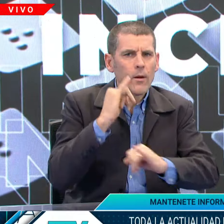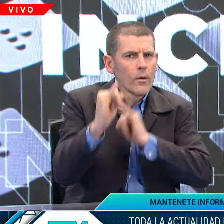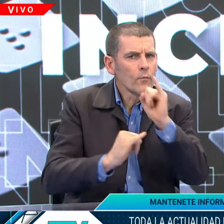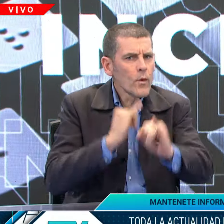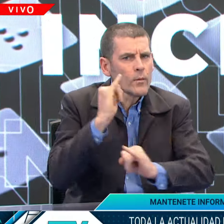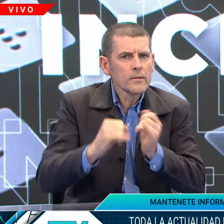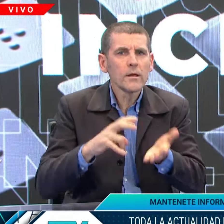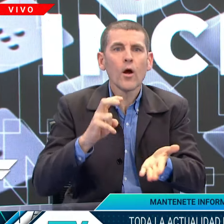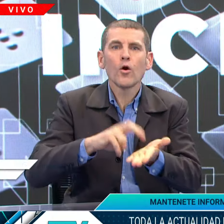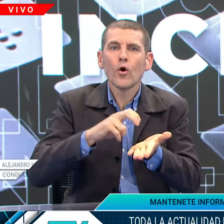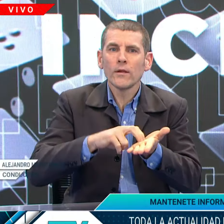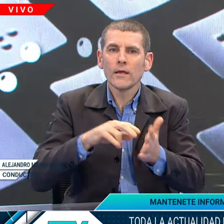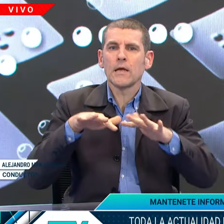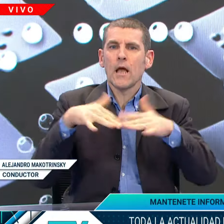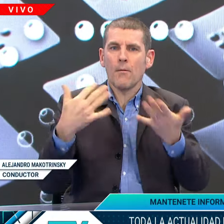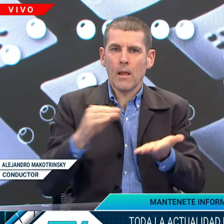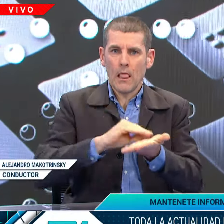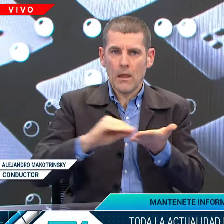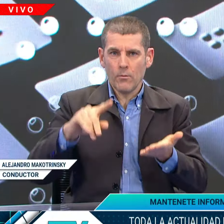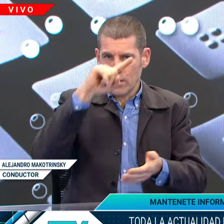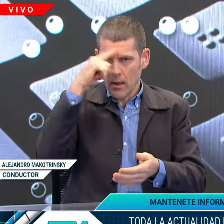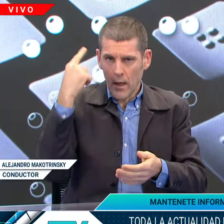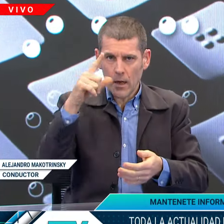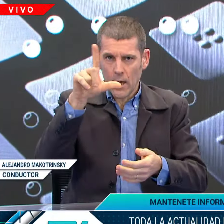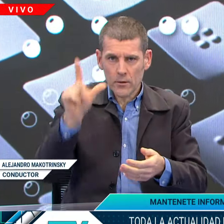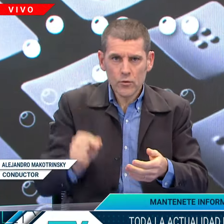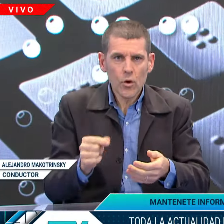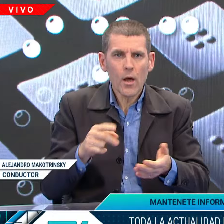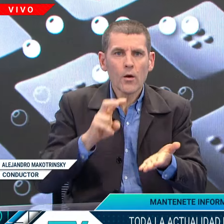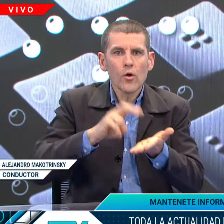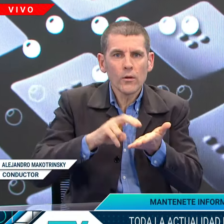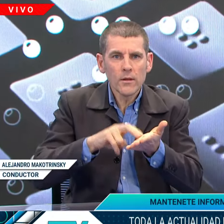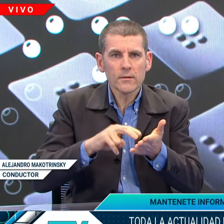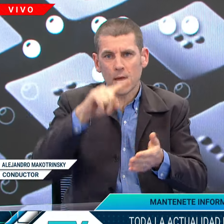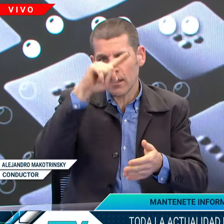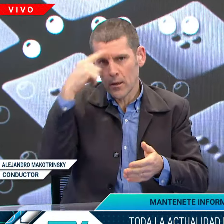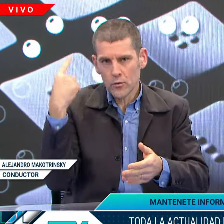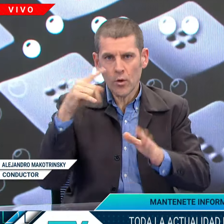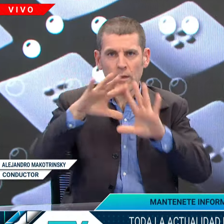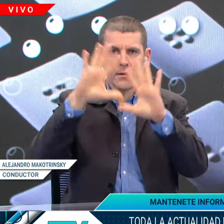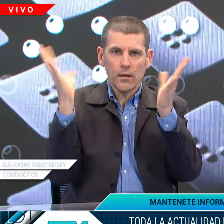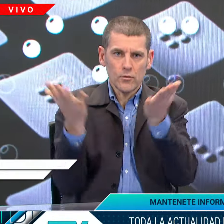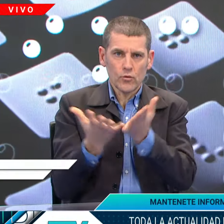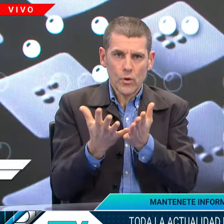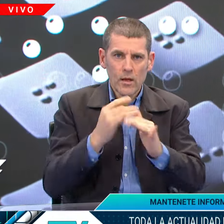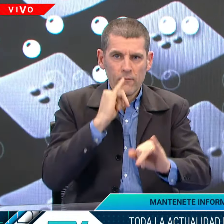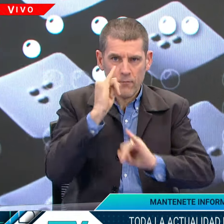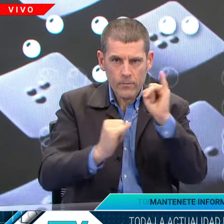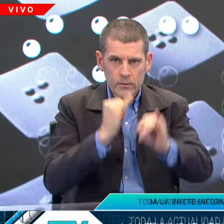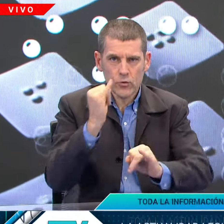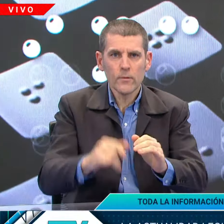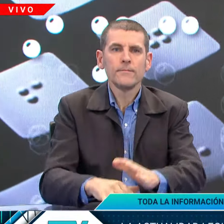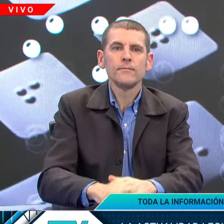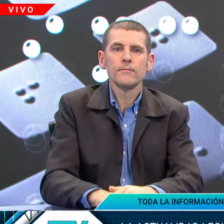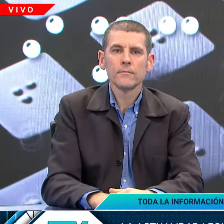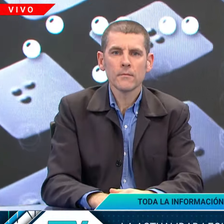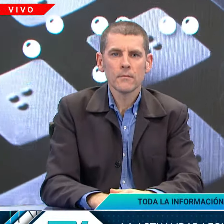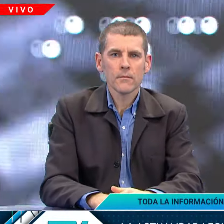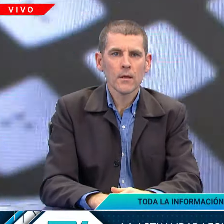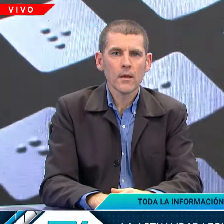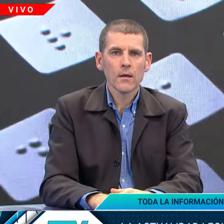con ustedes las noticias de actualidad de nuestra Honorable Cámara de Diputados y otras noticias nacionales e internacionales. En un